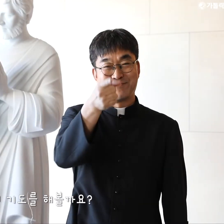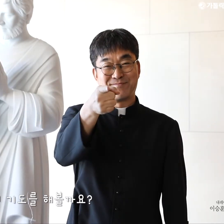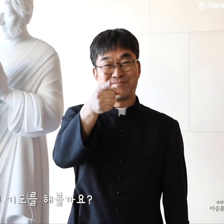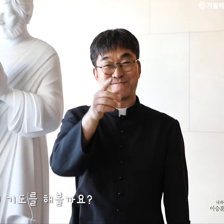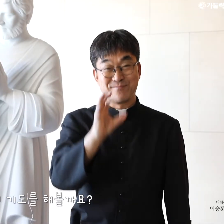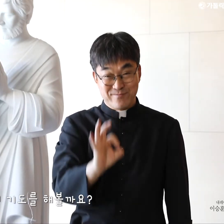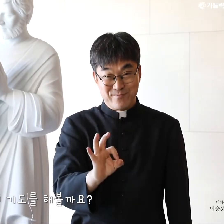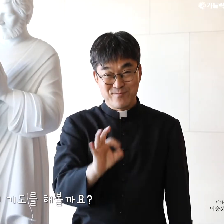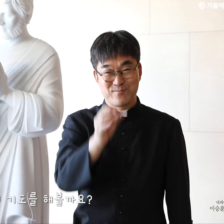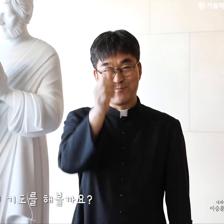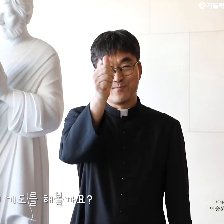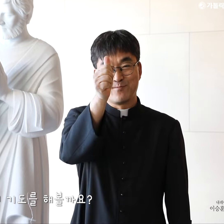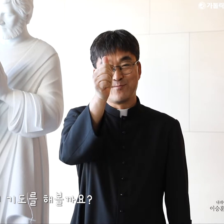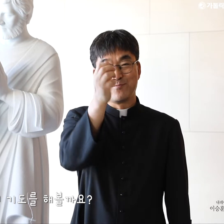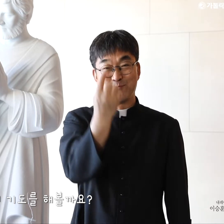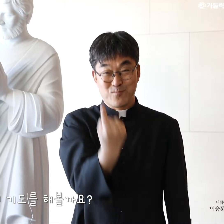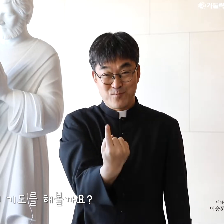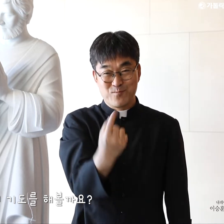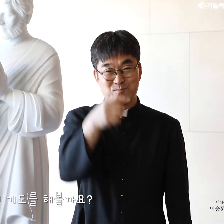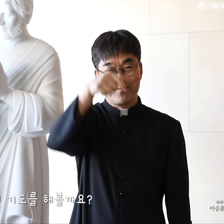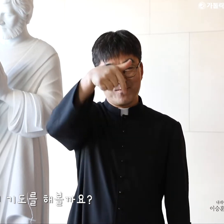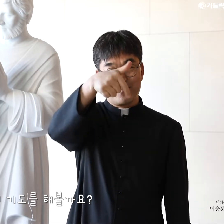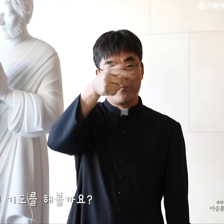오늘은 성호경